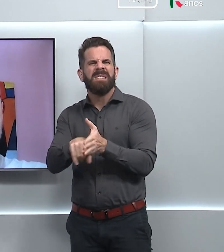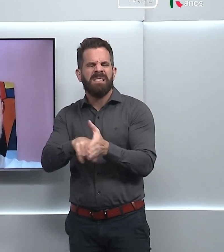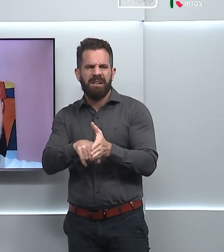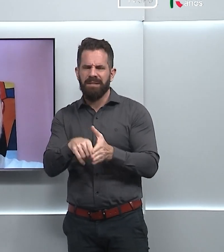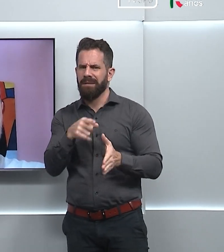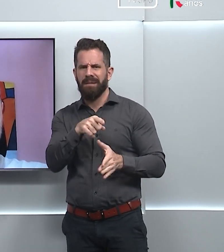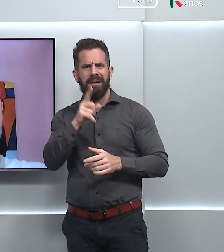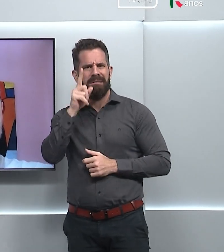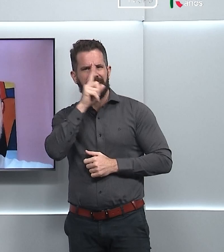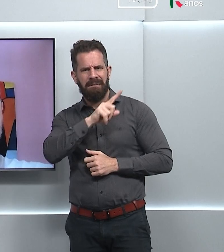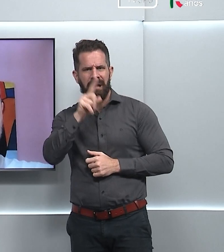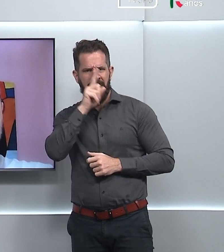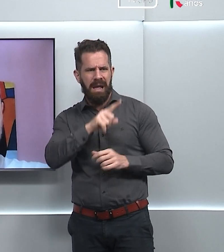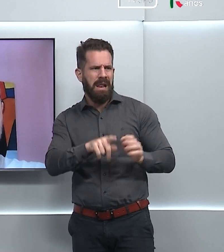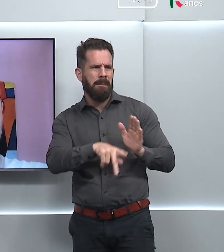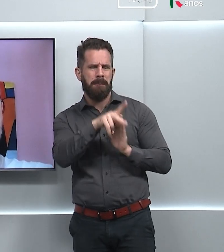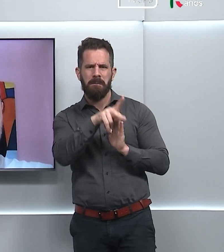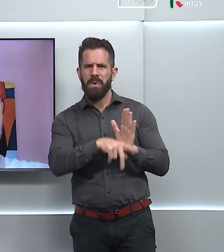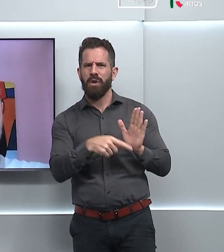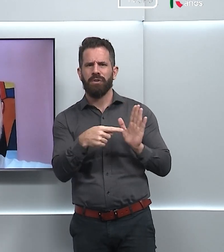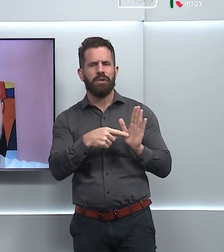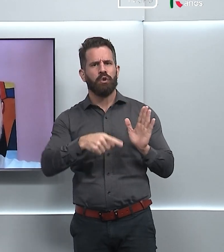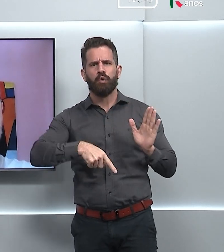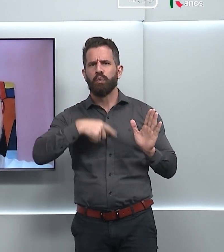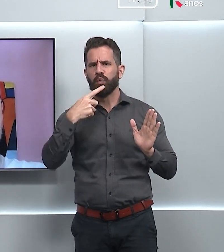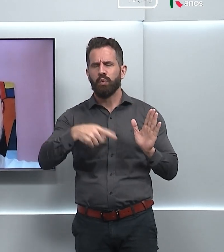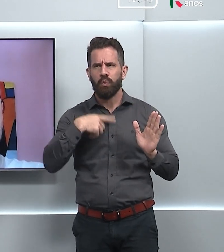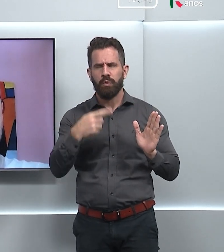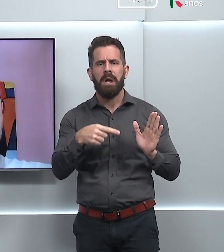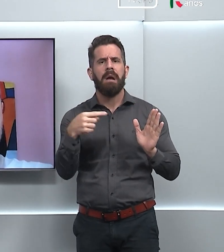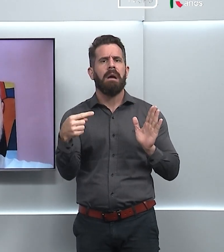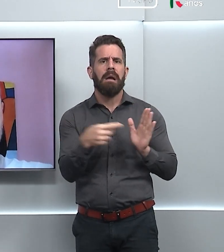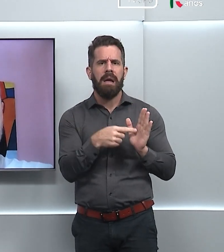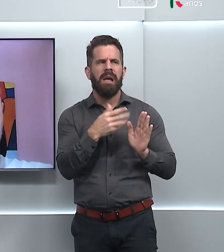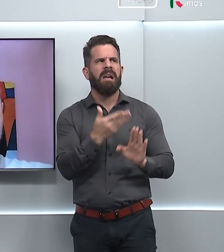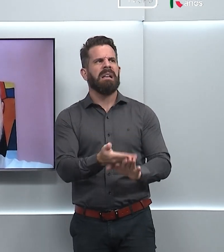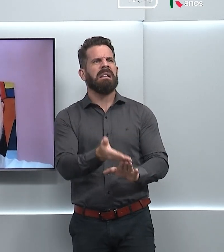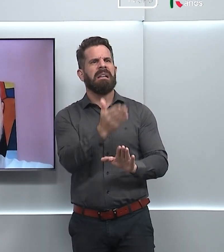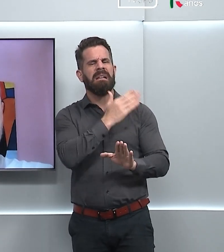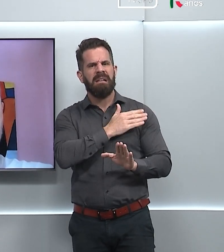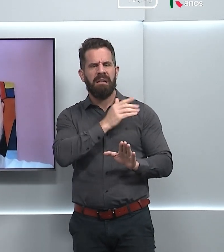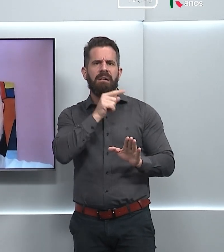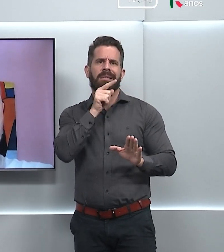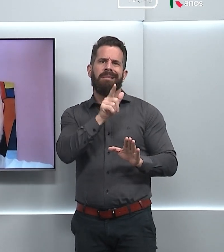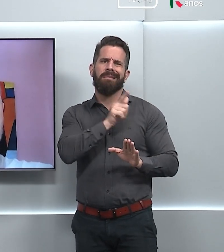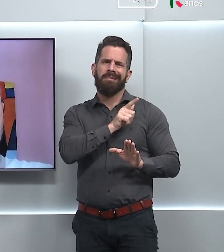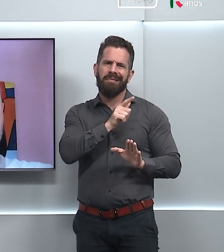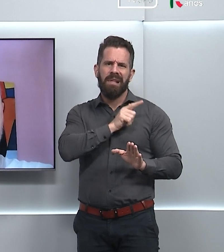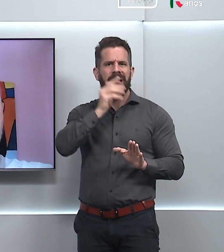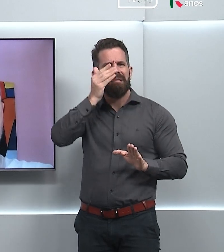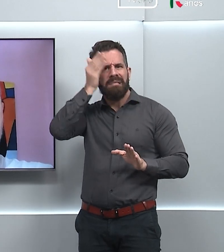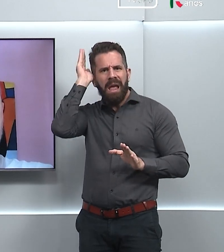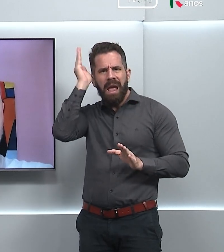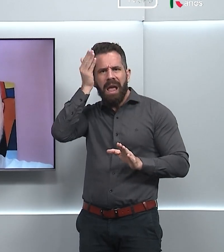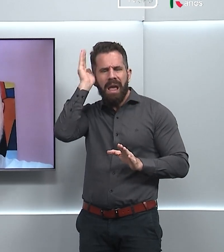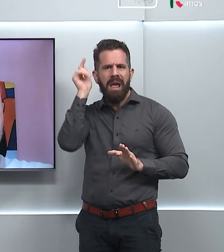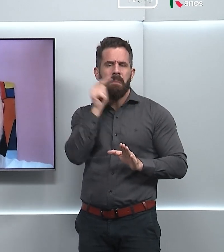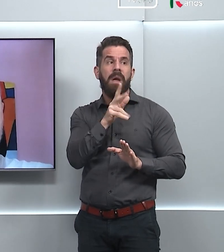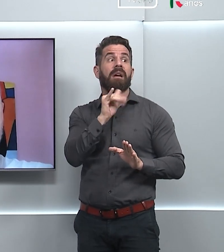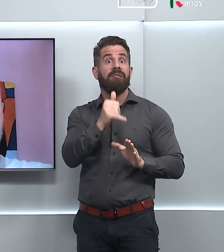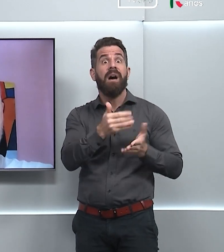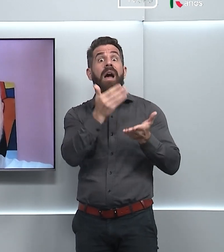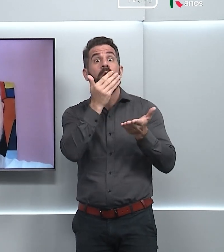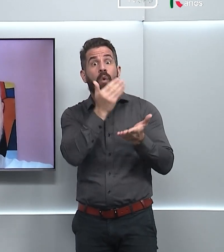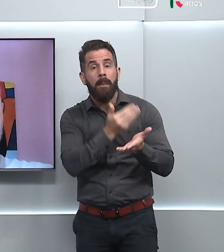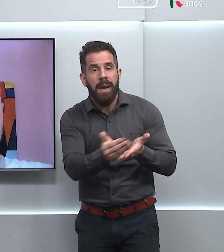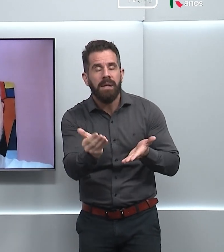inicialmente, né, no projeto que havia sido aprovado, se não me engano, ainda no governo Temer e estava para ser implementado. Como é que a gente pode entender